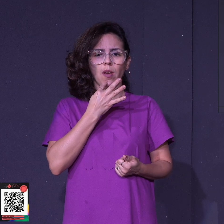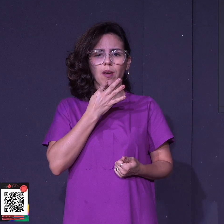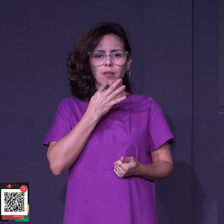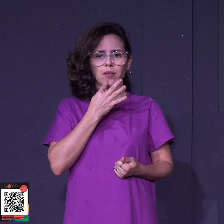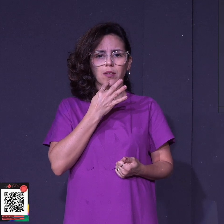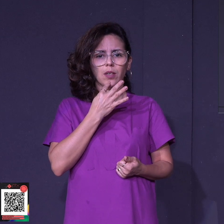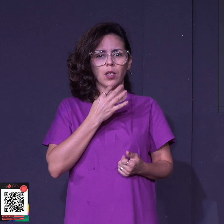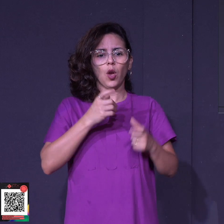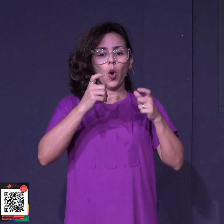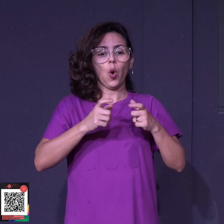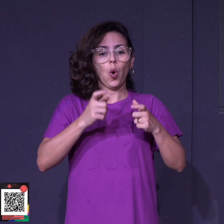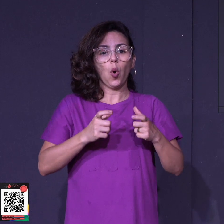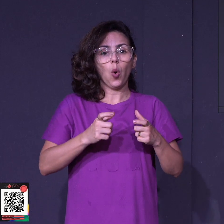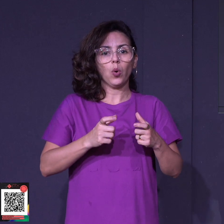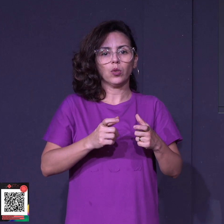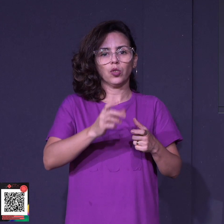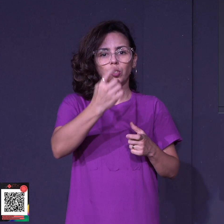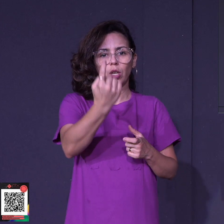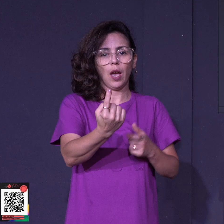embora, Sheila.